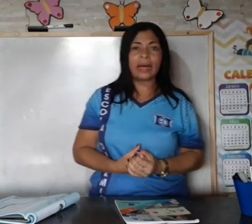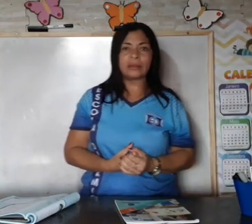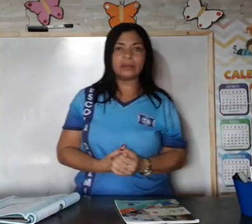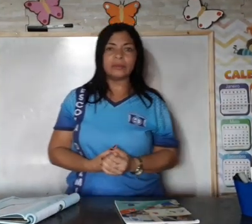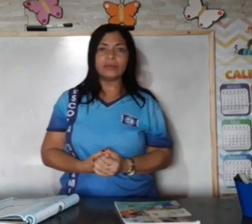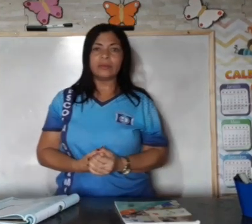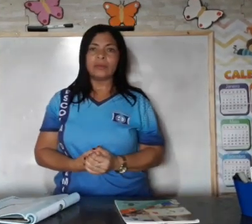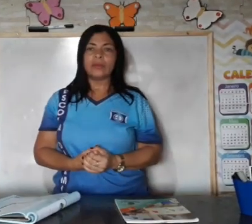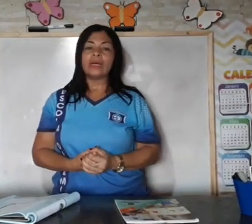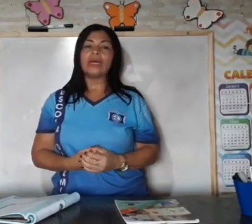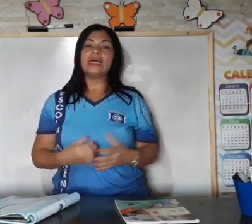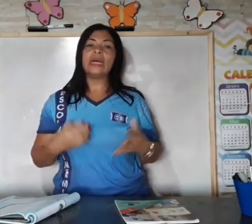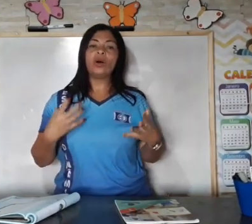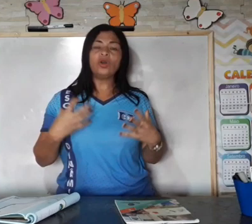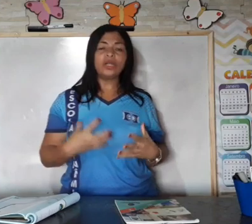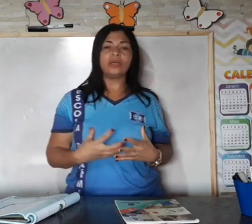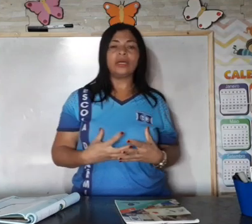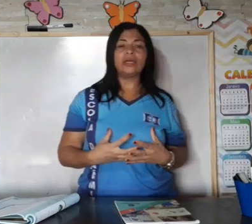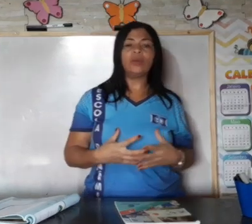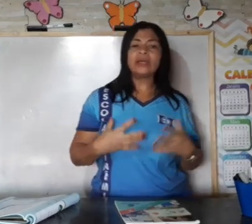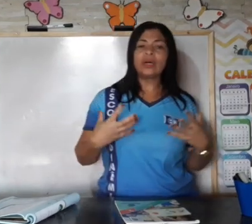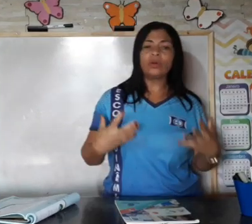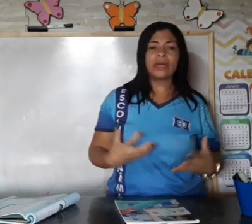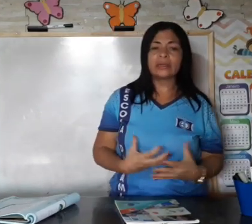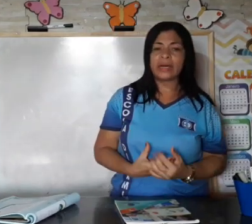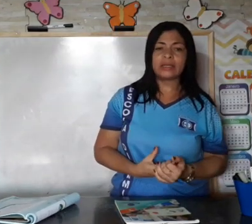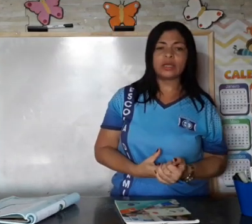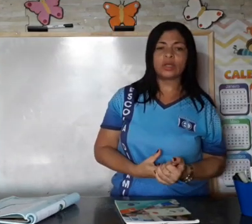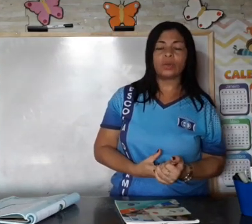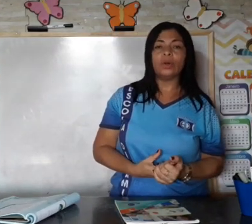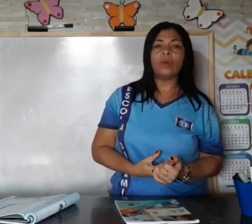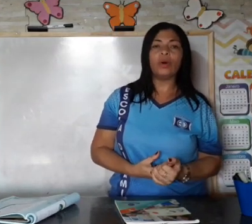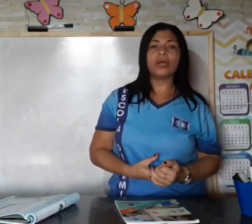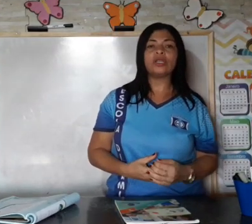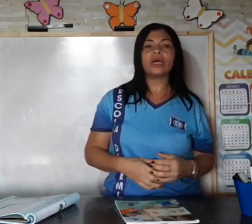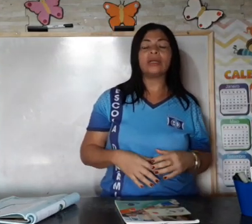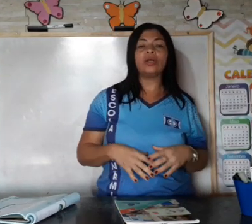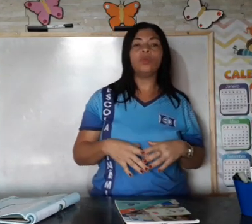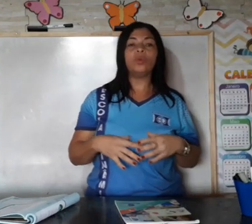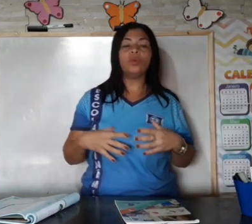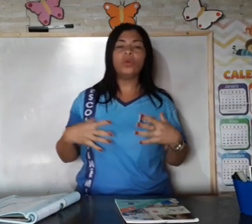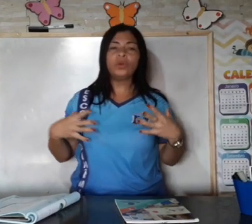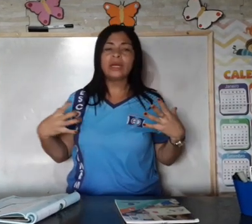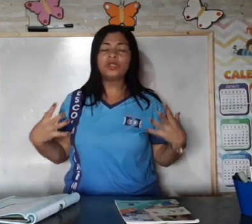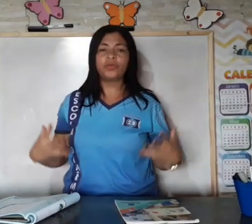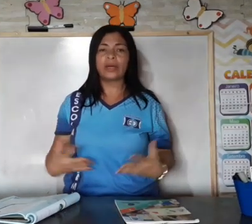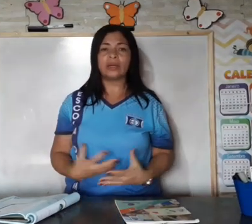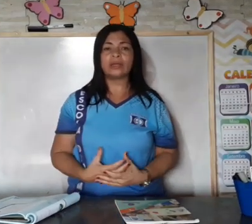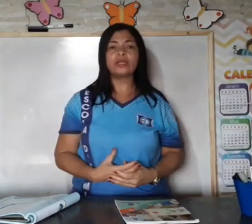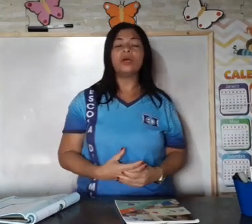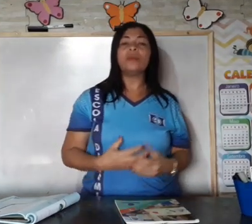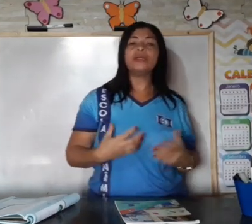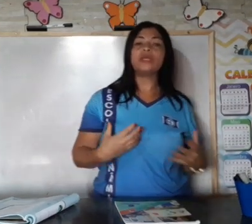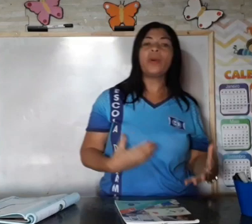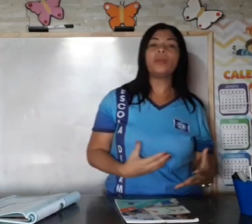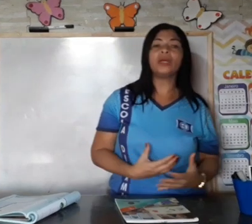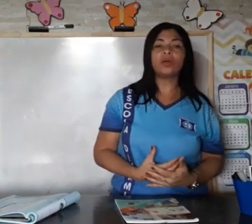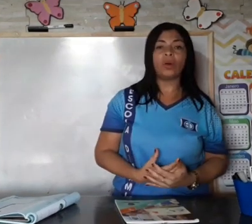respeitada. E hoje em dia não mais acontece mais isso, porque está tendo muitas diferenças, principalmente com